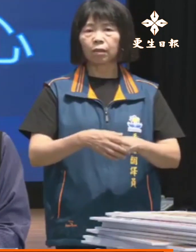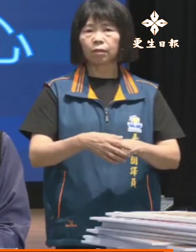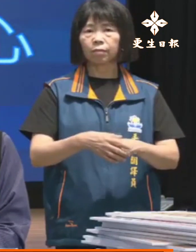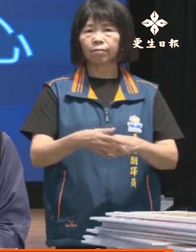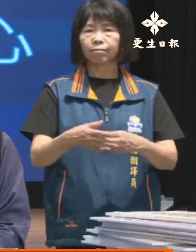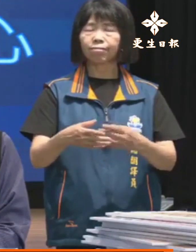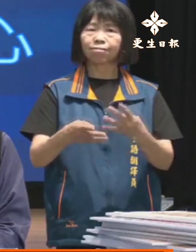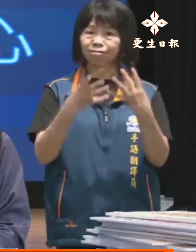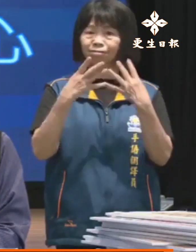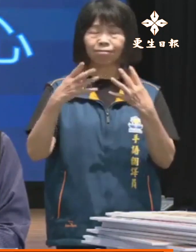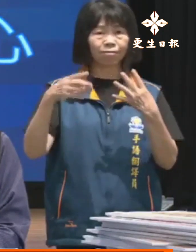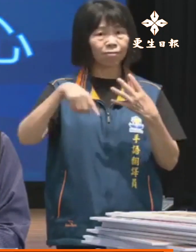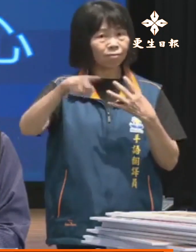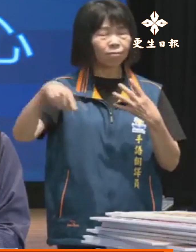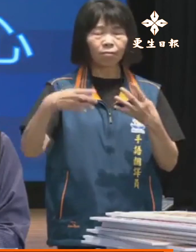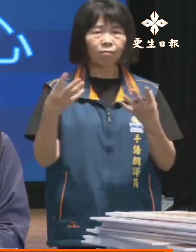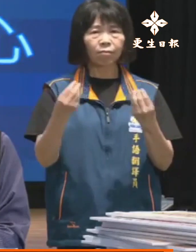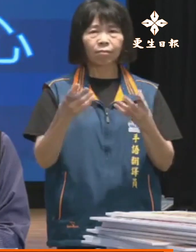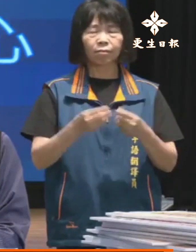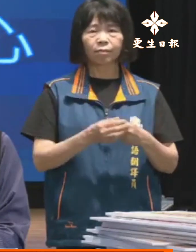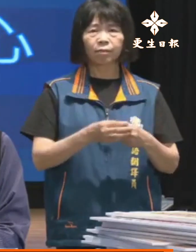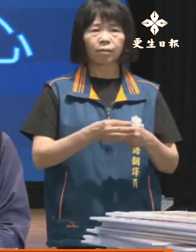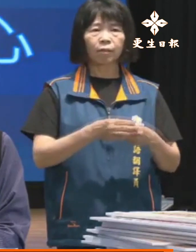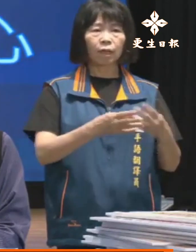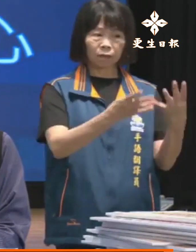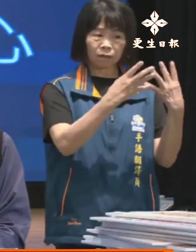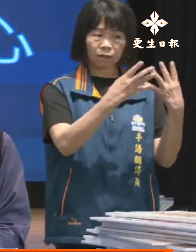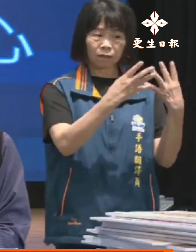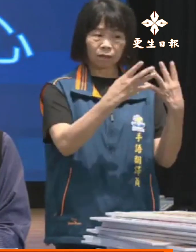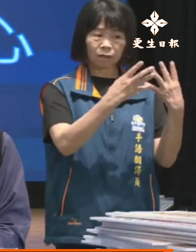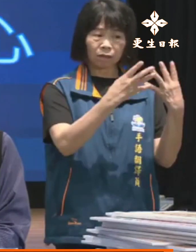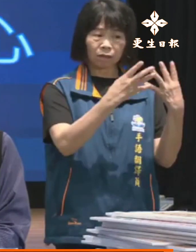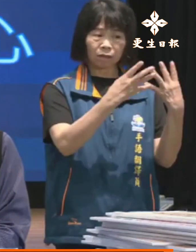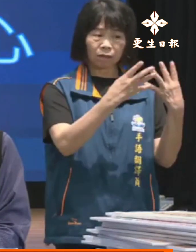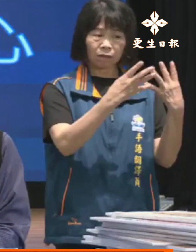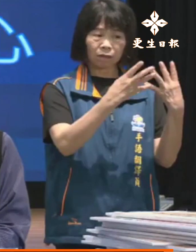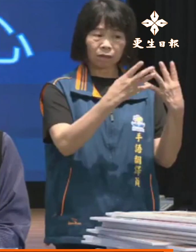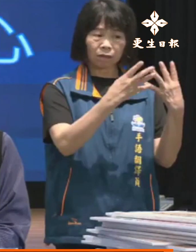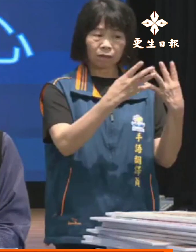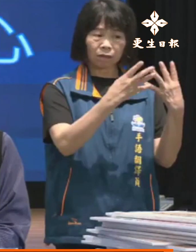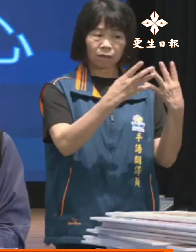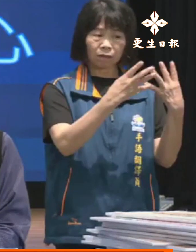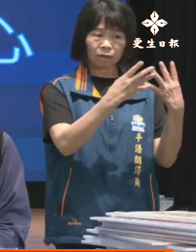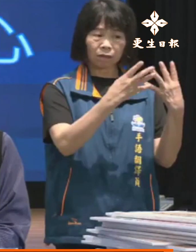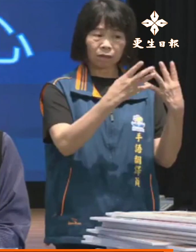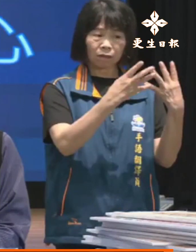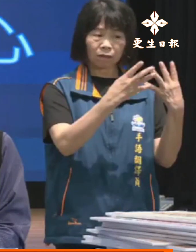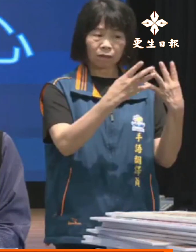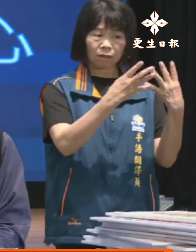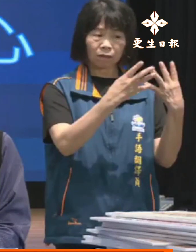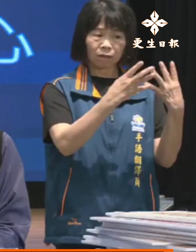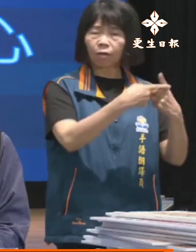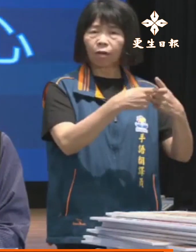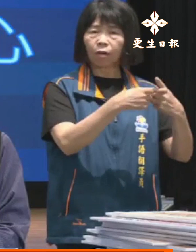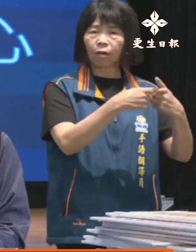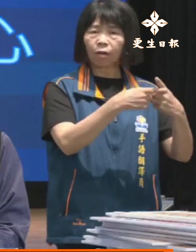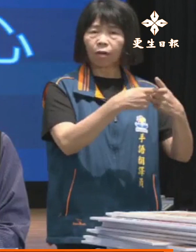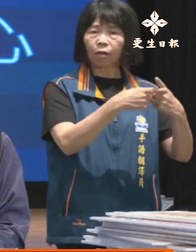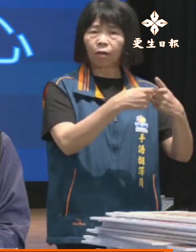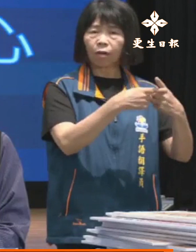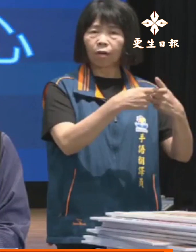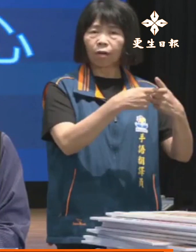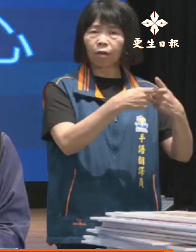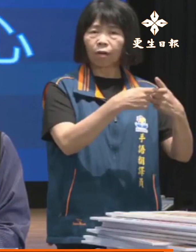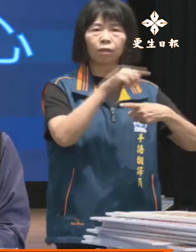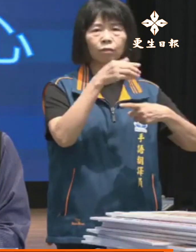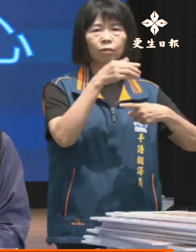是 12.9%。啊，也是从工作人员先开始发生确诊个案。那对于里面的